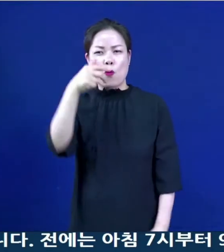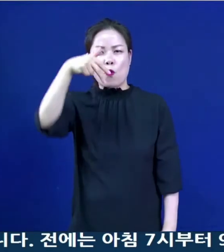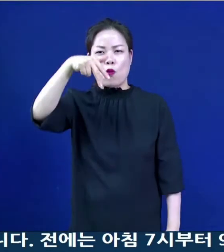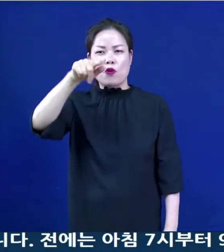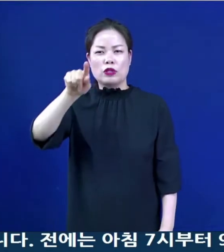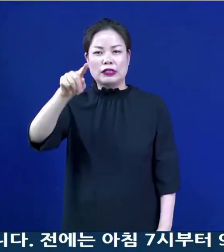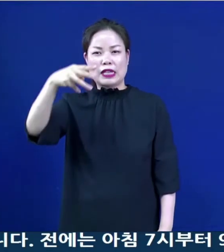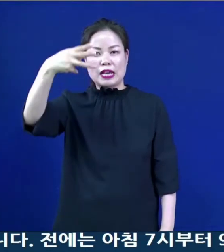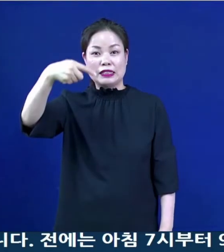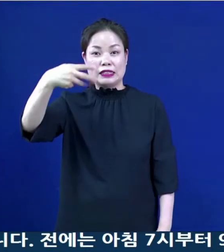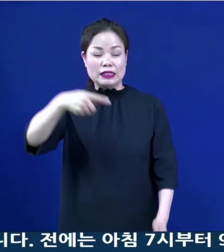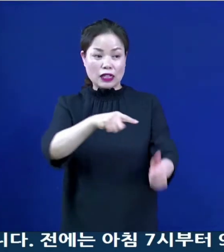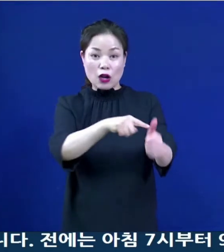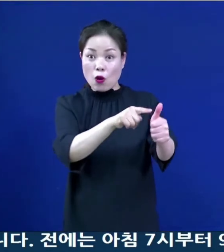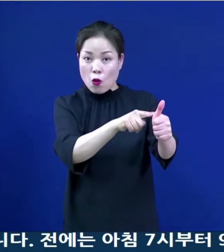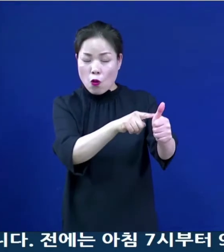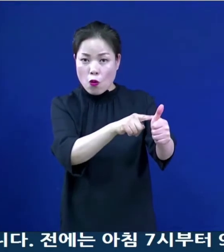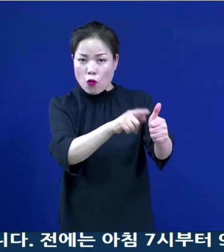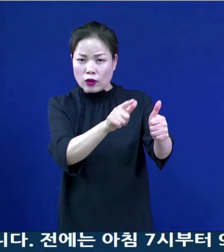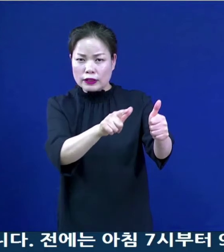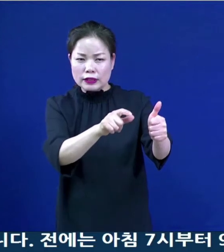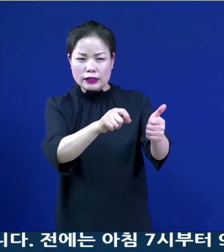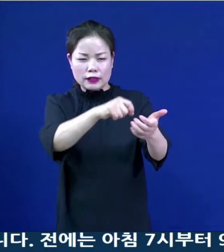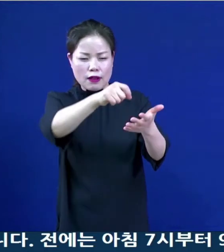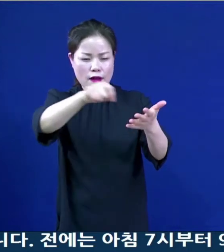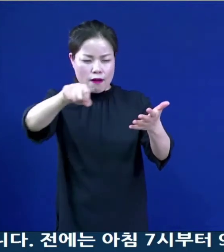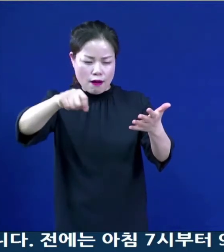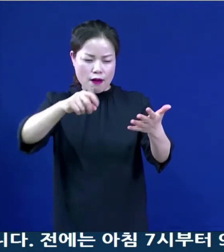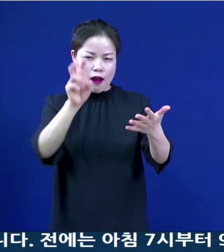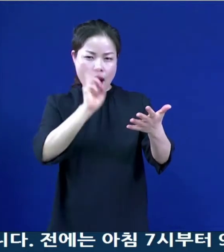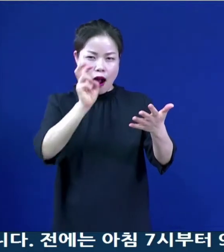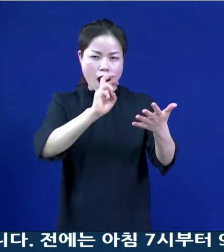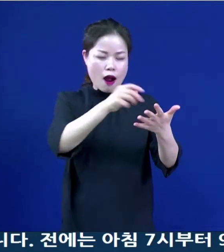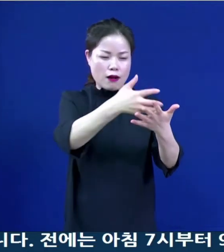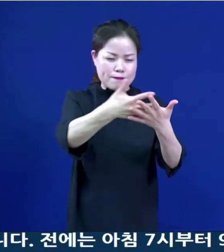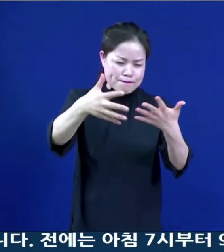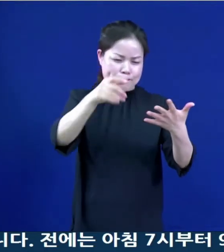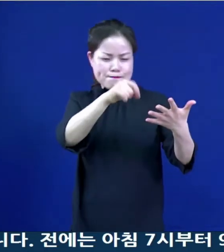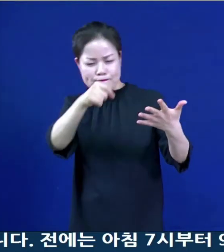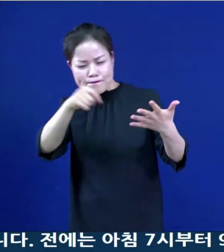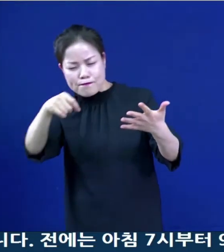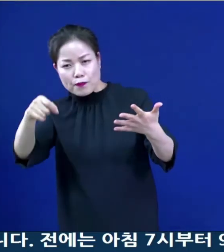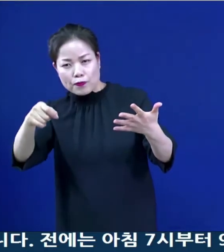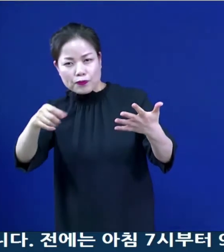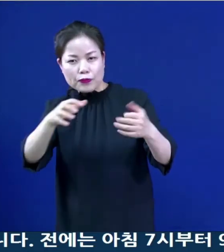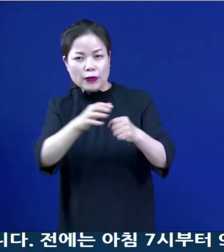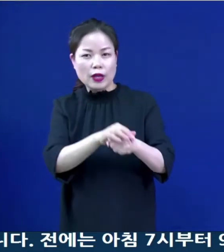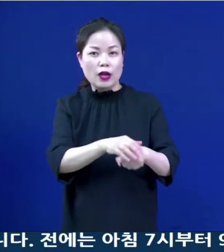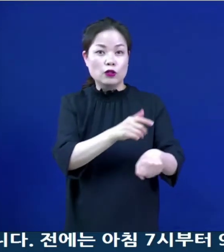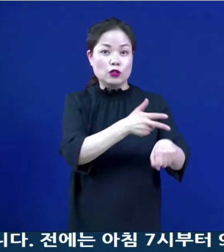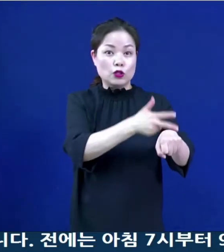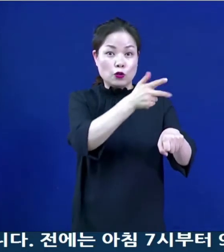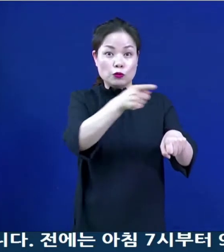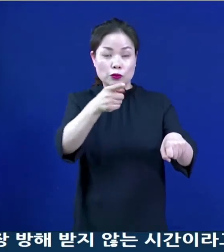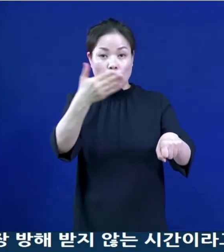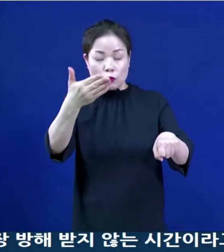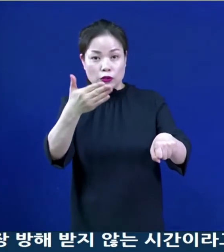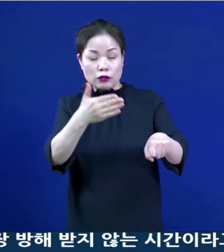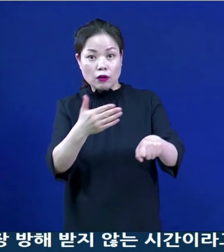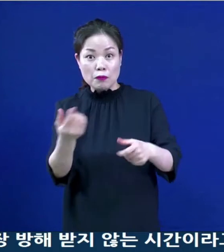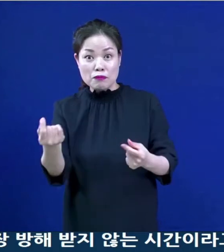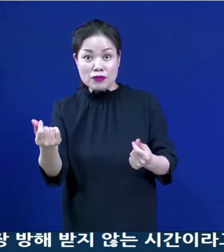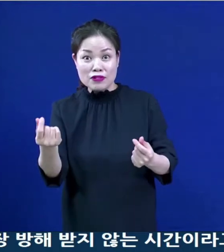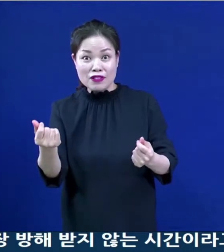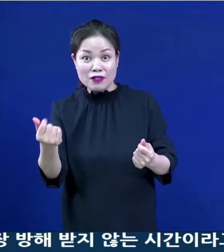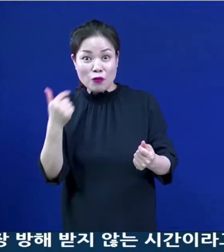가장 왕성하게 작곡을 하던 시기에 아침 7시부터 9시까지 무조건 작곡을 했다. 그런 얘기를 딱 듣고 비슷한